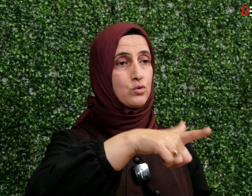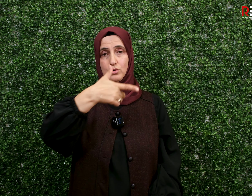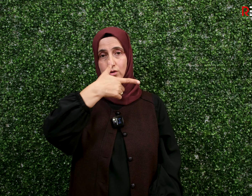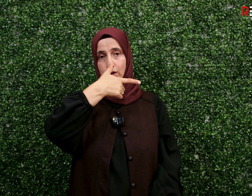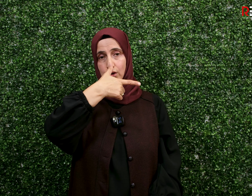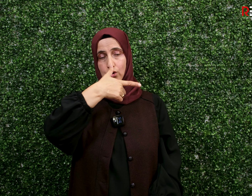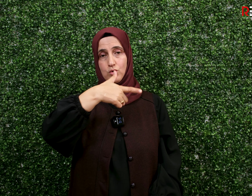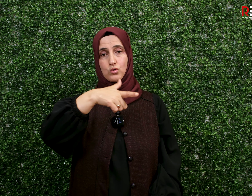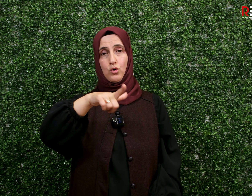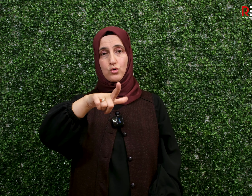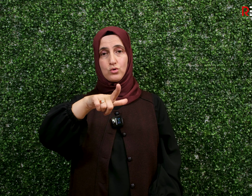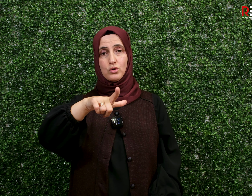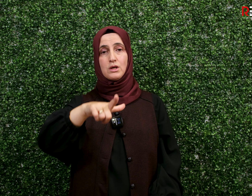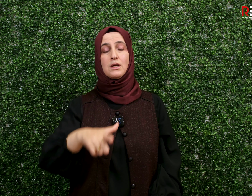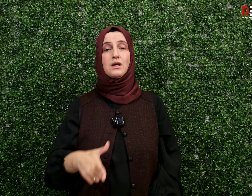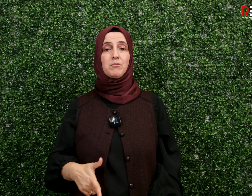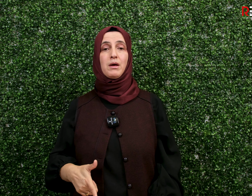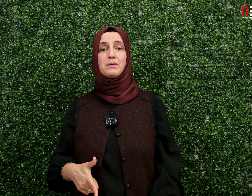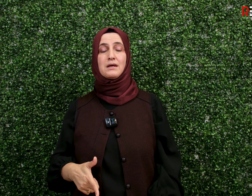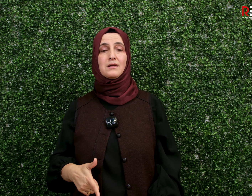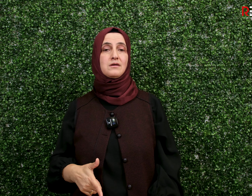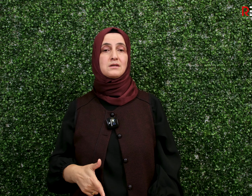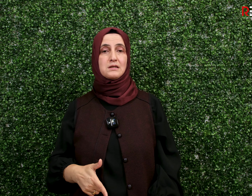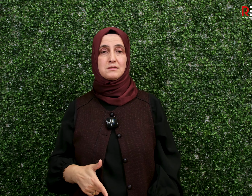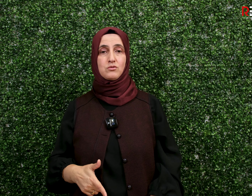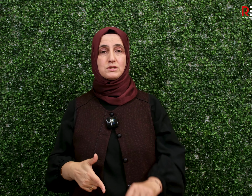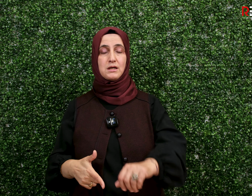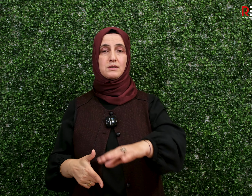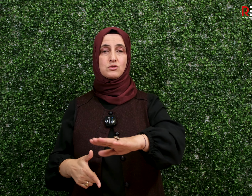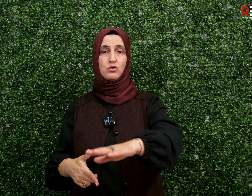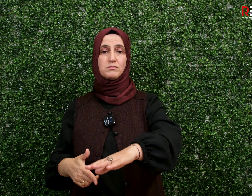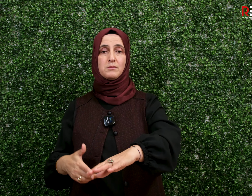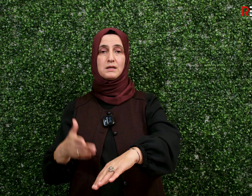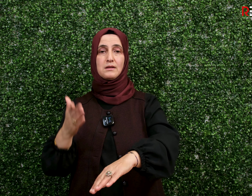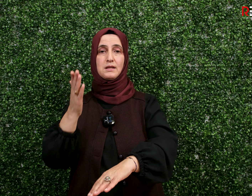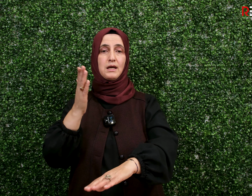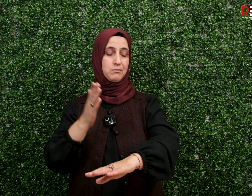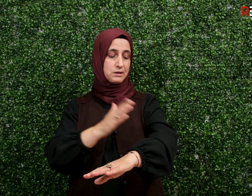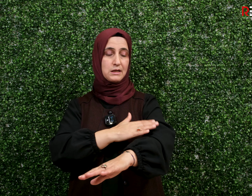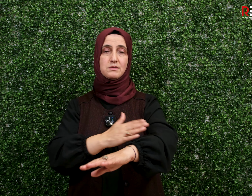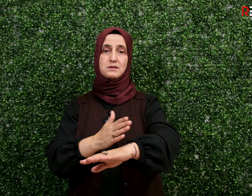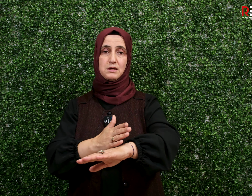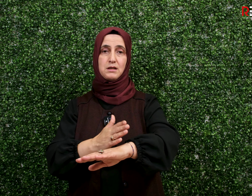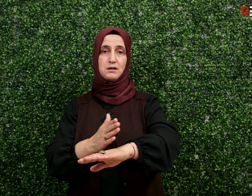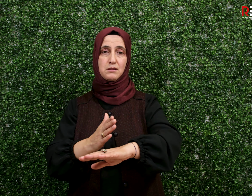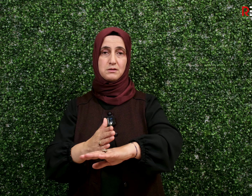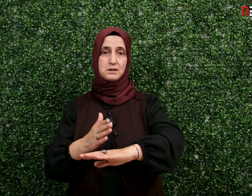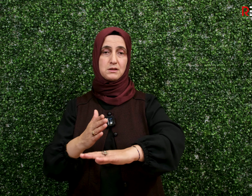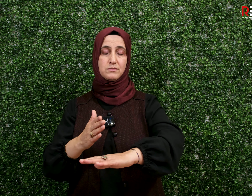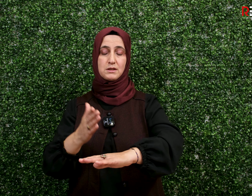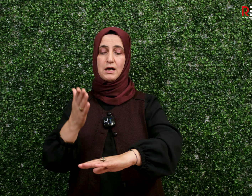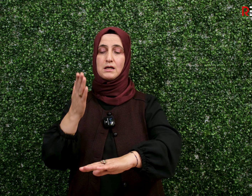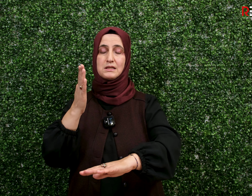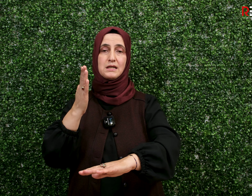Köy, köy. Memleket hareketini göstermek istiyorum. Memleketle bir elimizi kıvırarak diğer